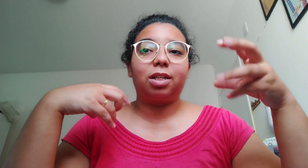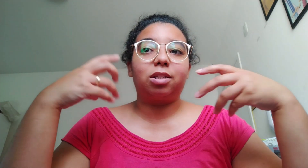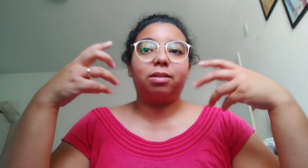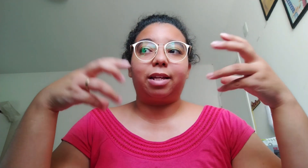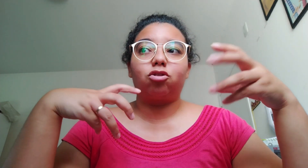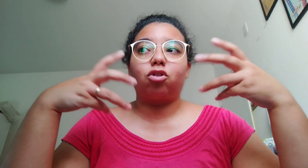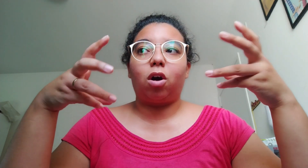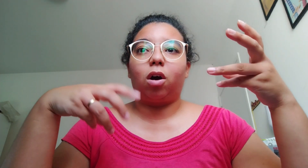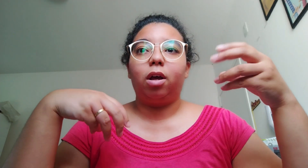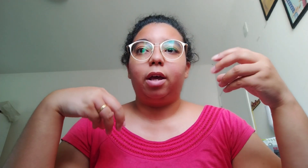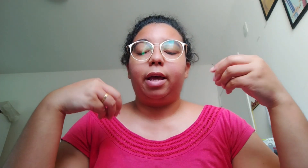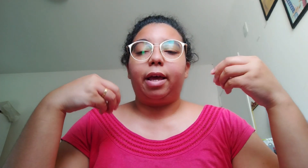ter só